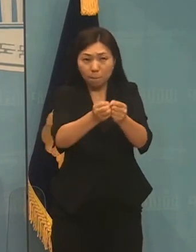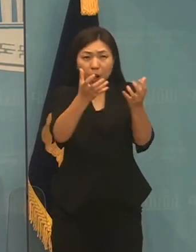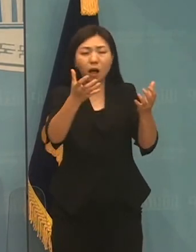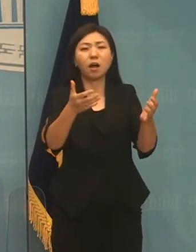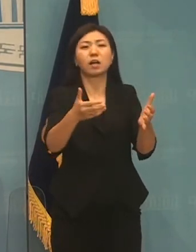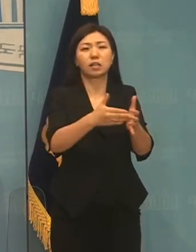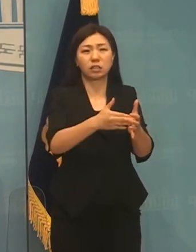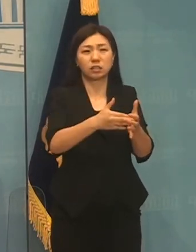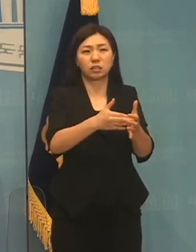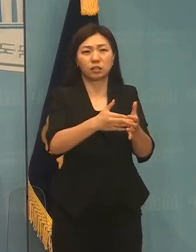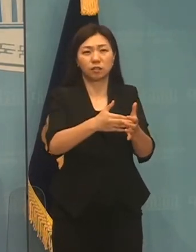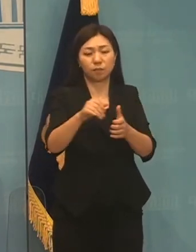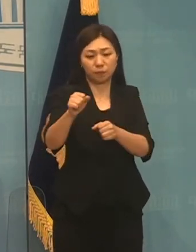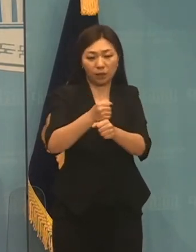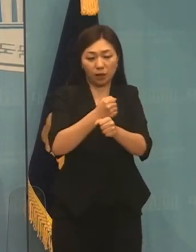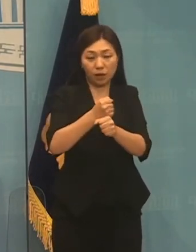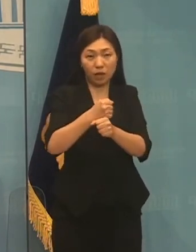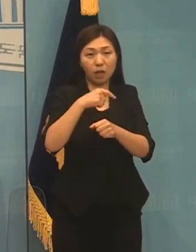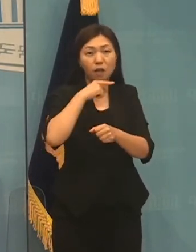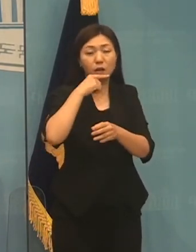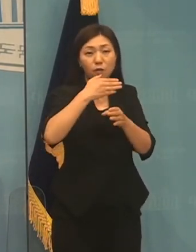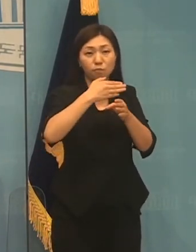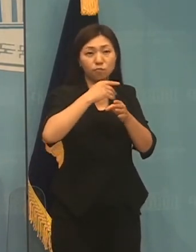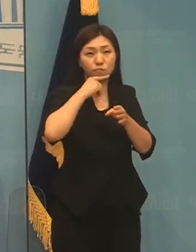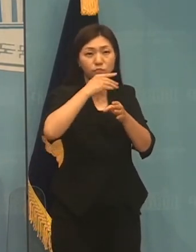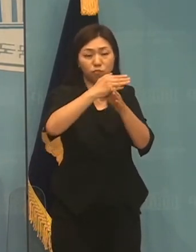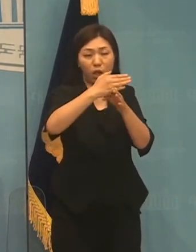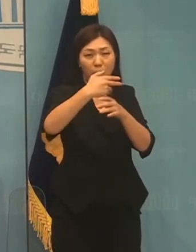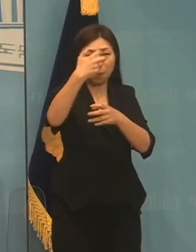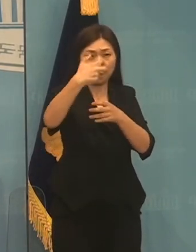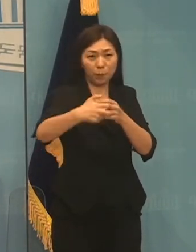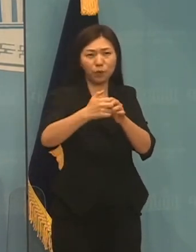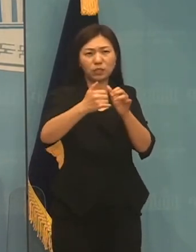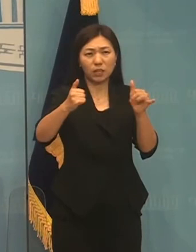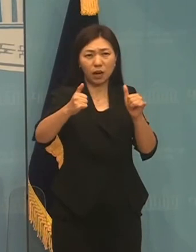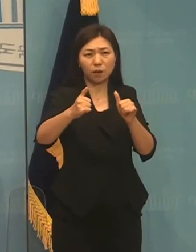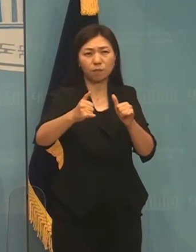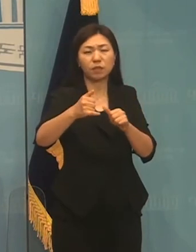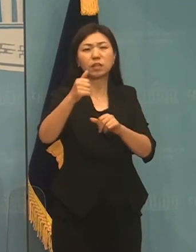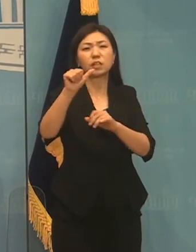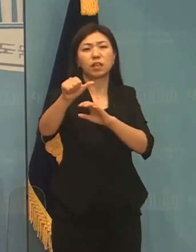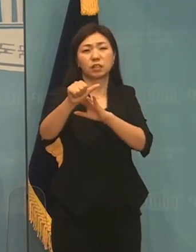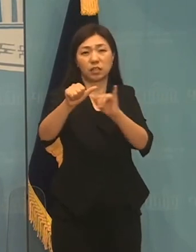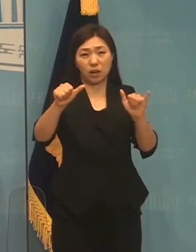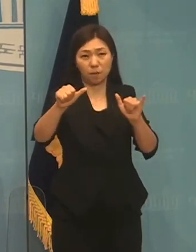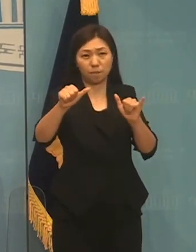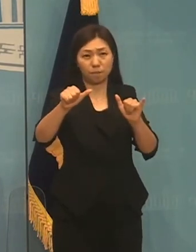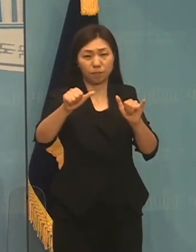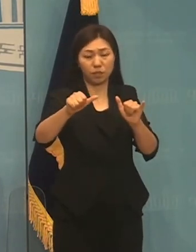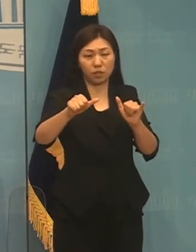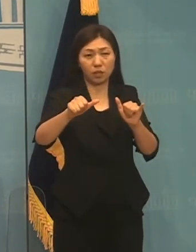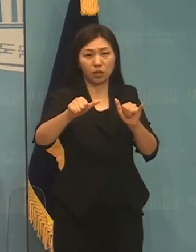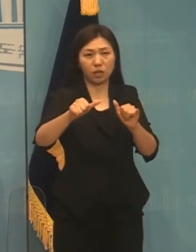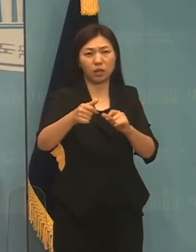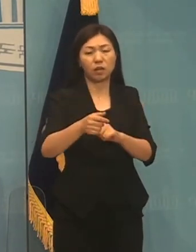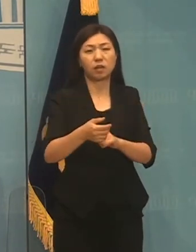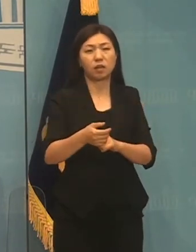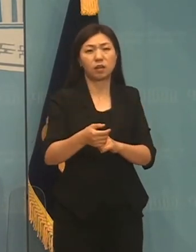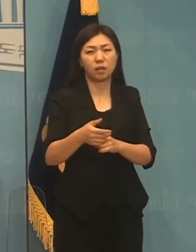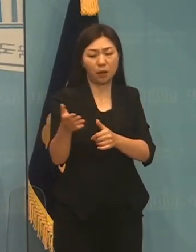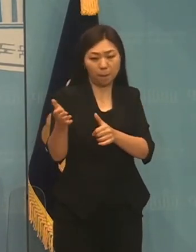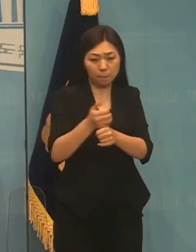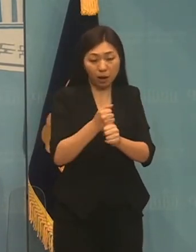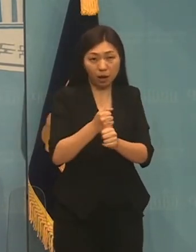공작원 6명과 함께 수상시키기 전날에 바로 제가 부하들에게